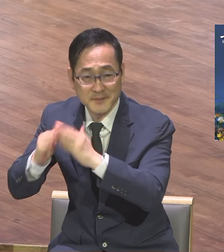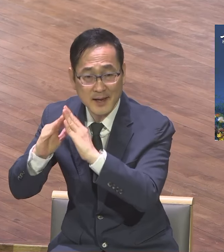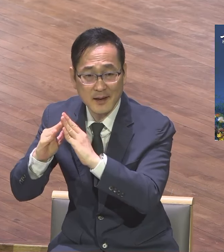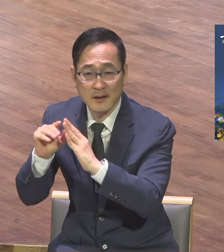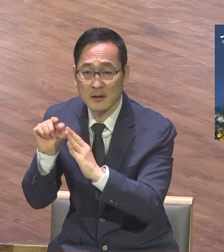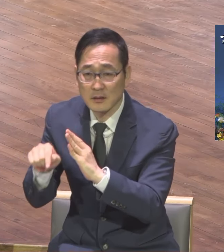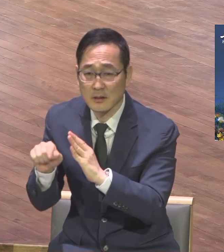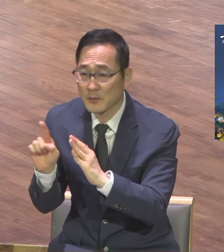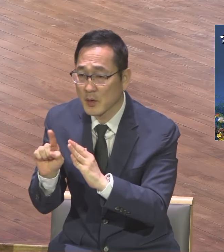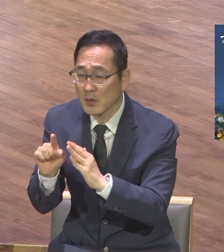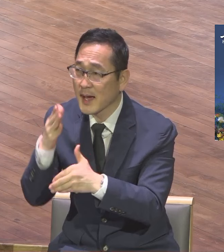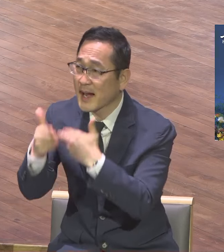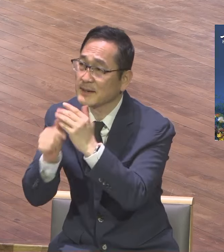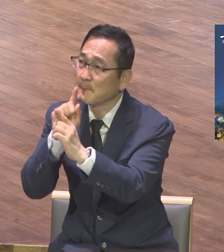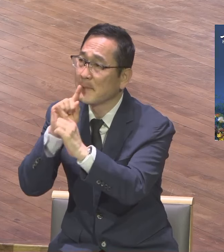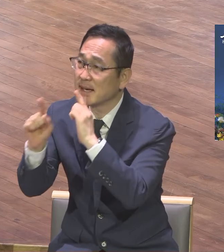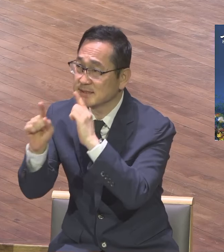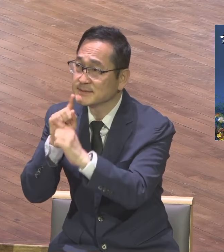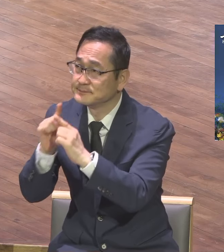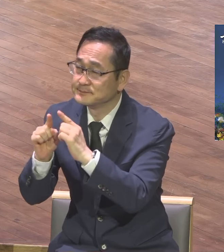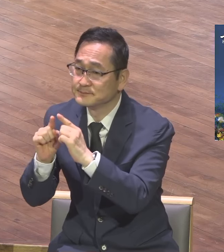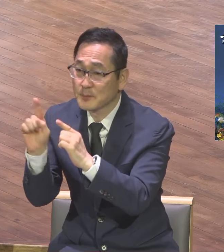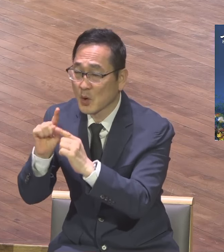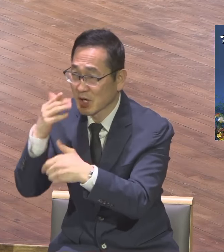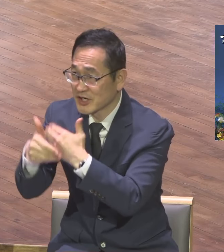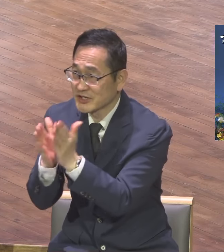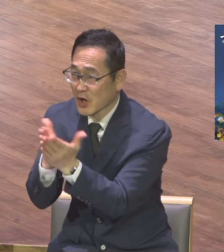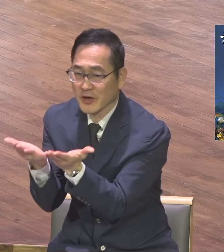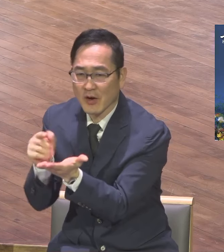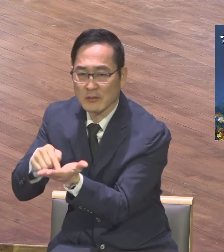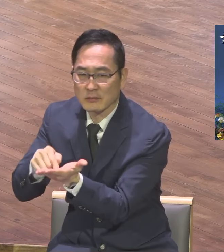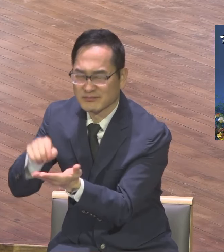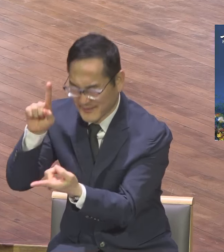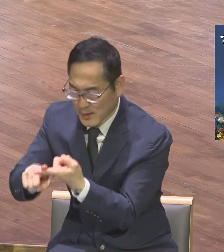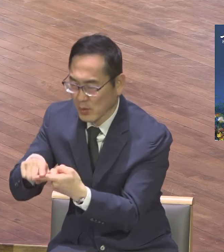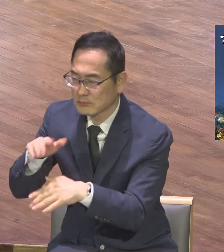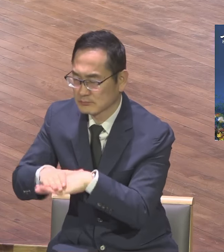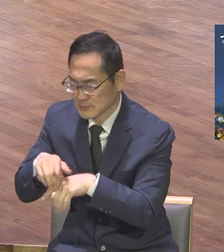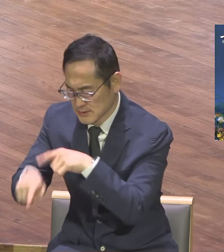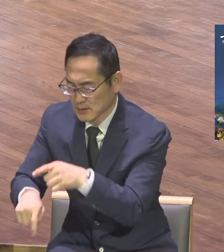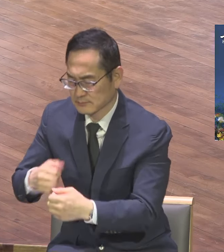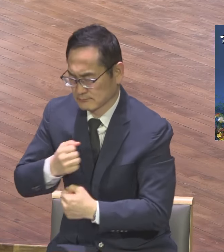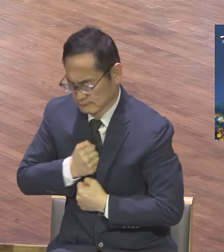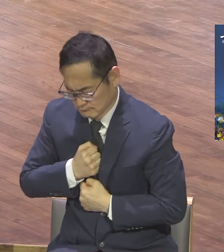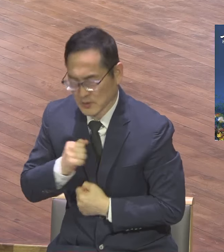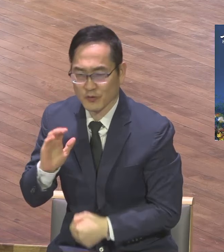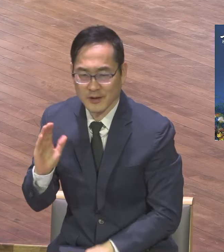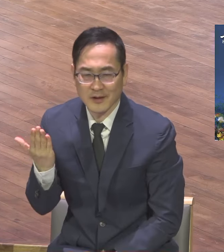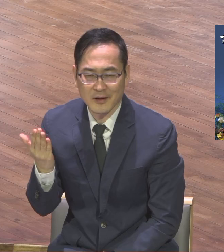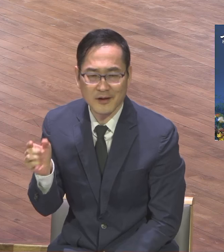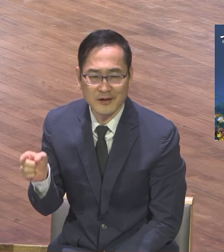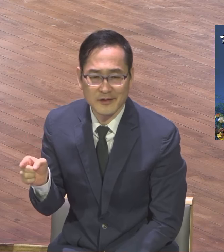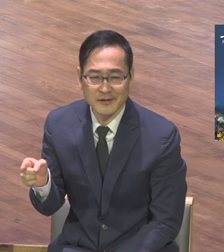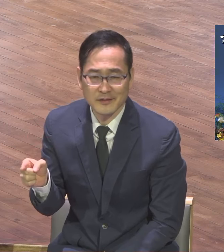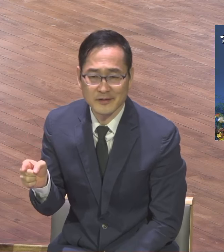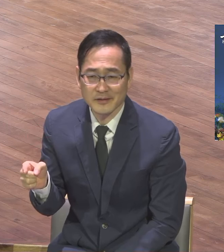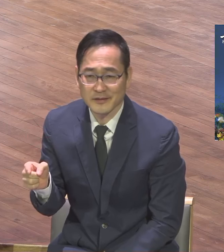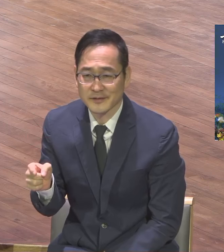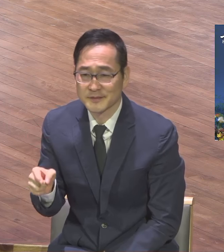하나님의 말씀인 성경대로 돌아가자. 그게 개혁이에요. 성경이 뭐라고